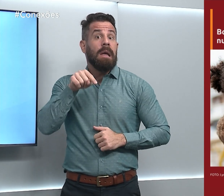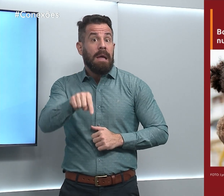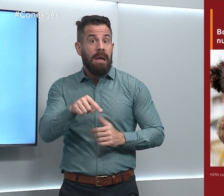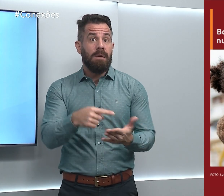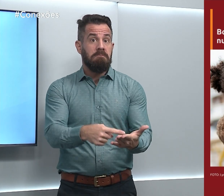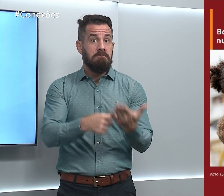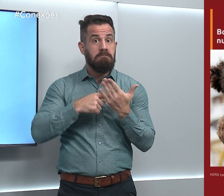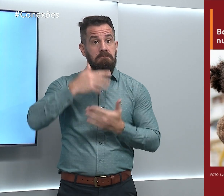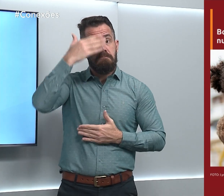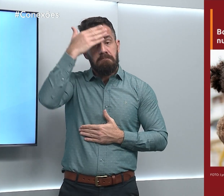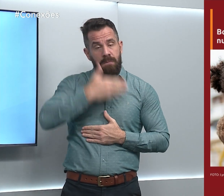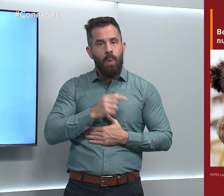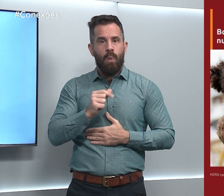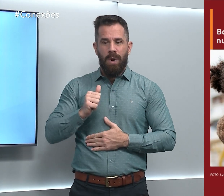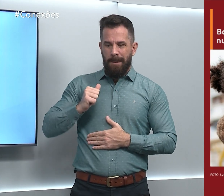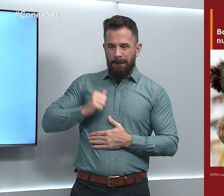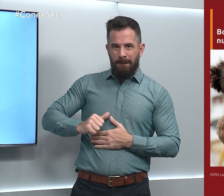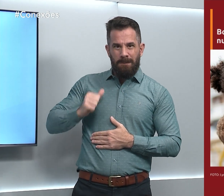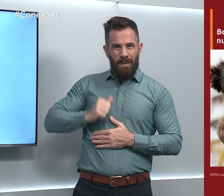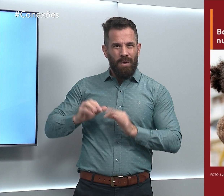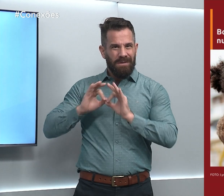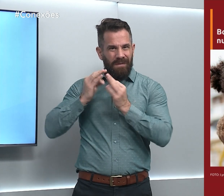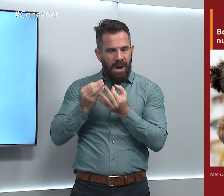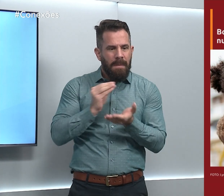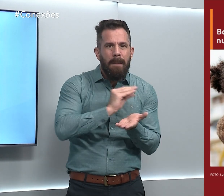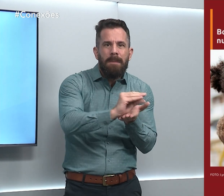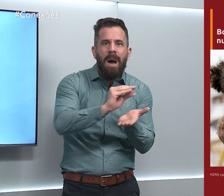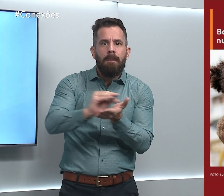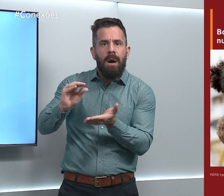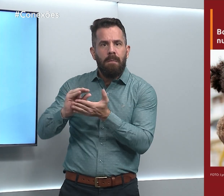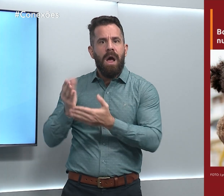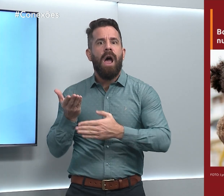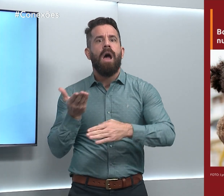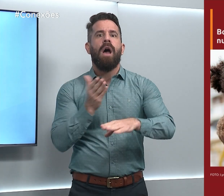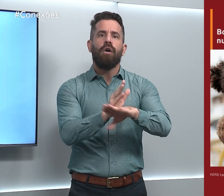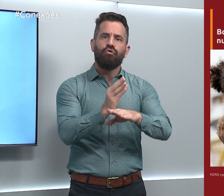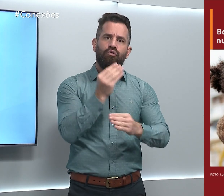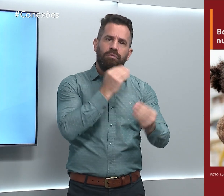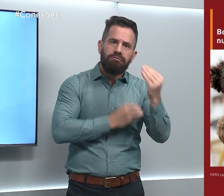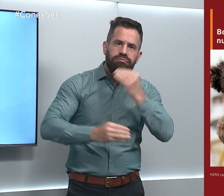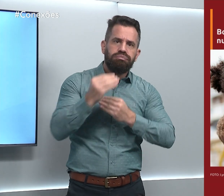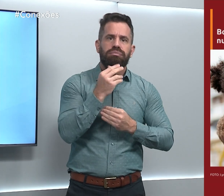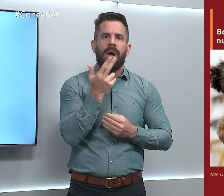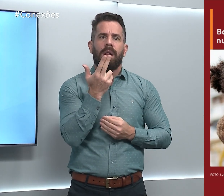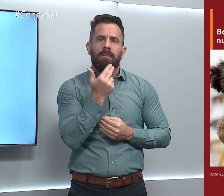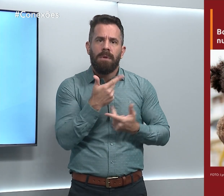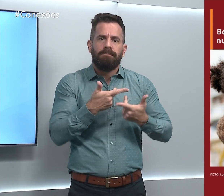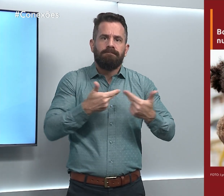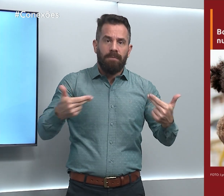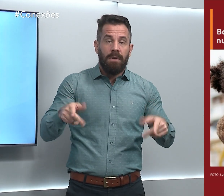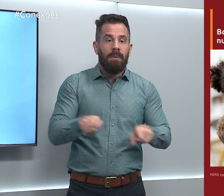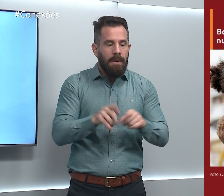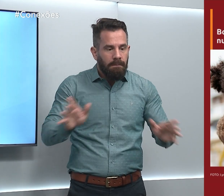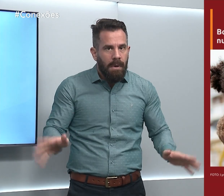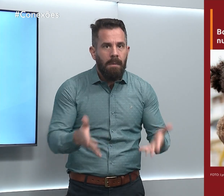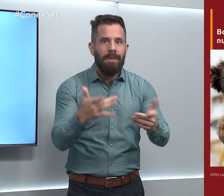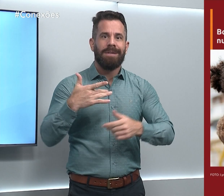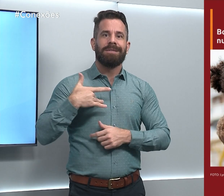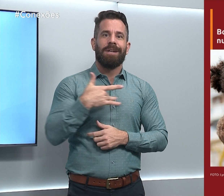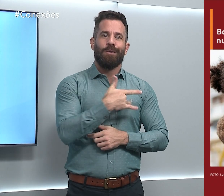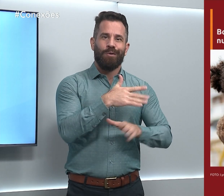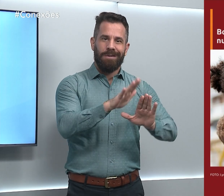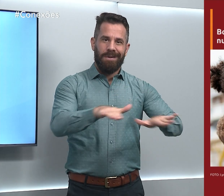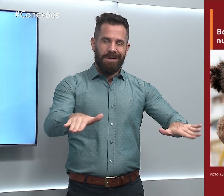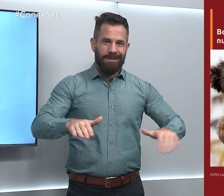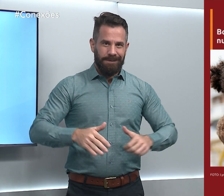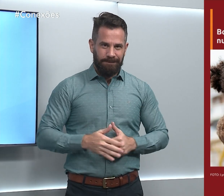papel do Bolsa Família no combate à insegurança alimentar e na promoção da saúde infantil.